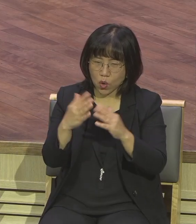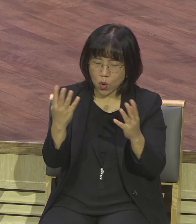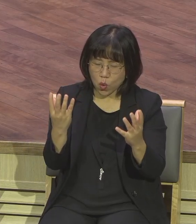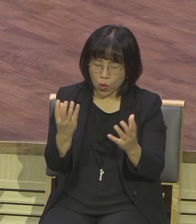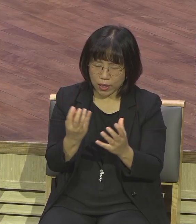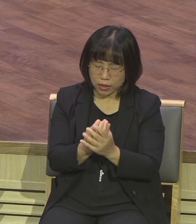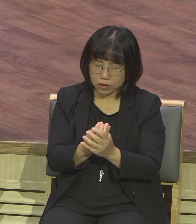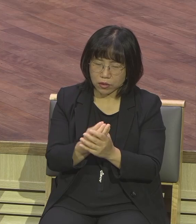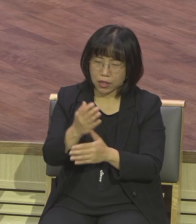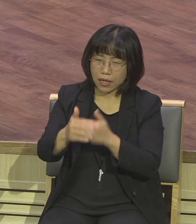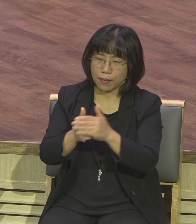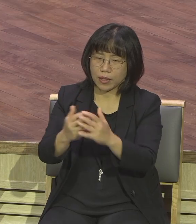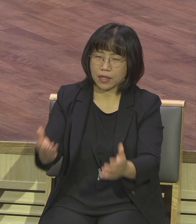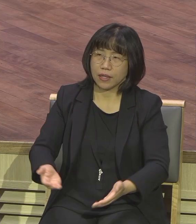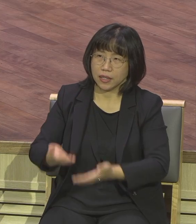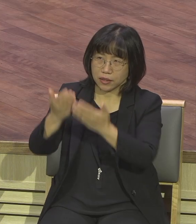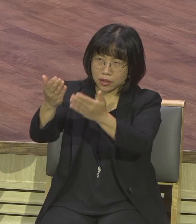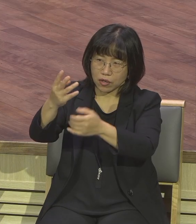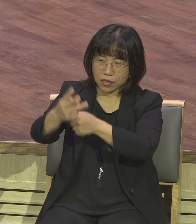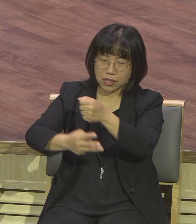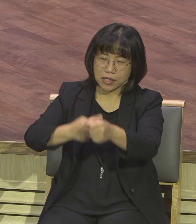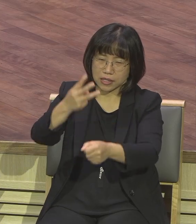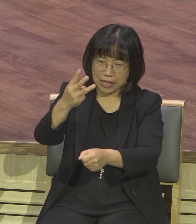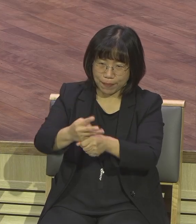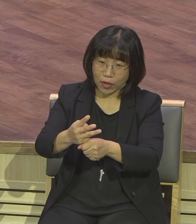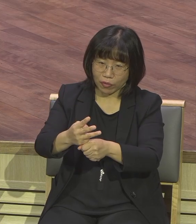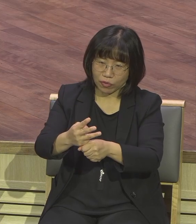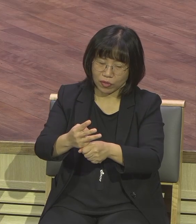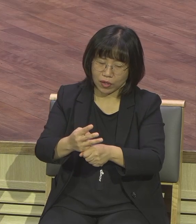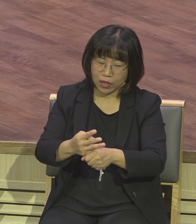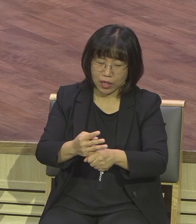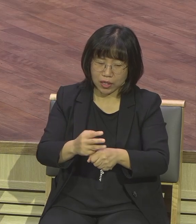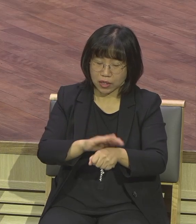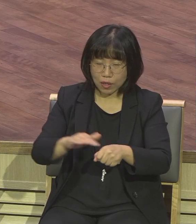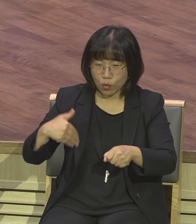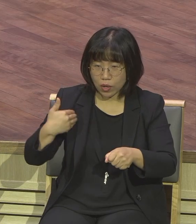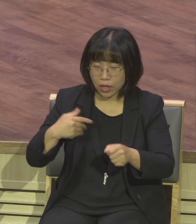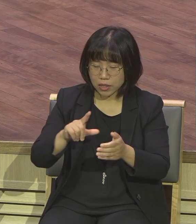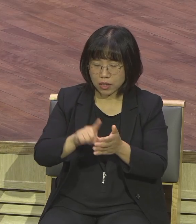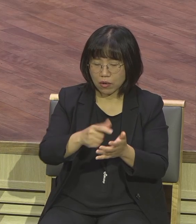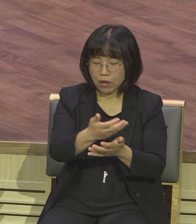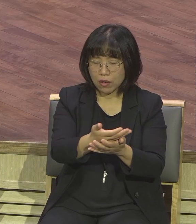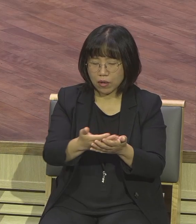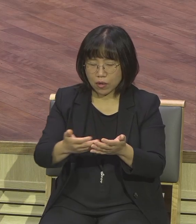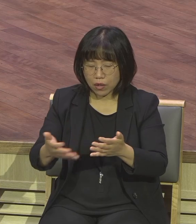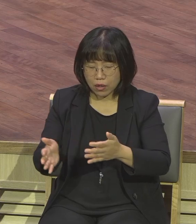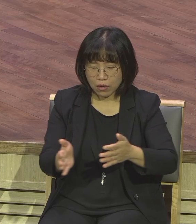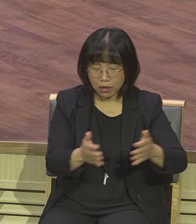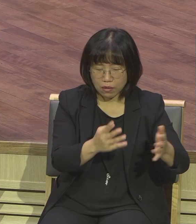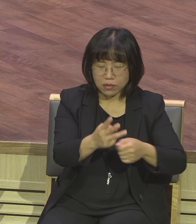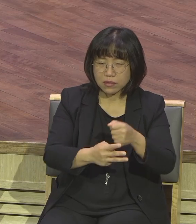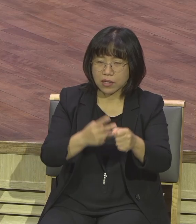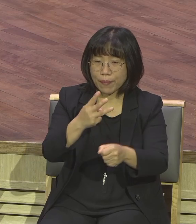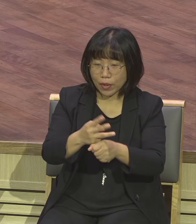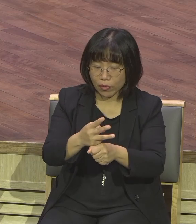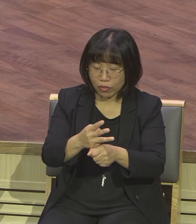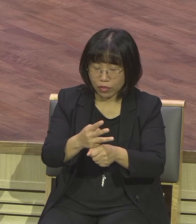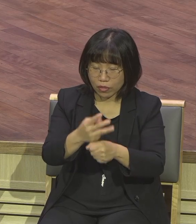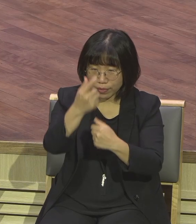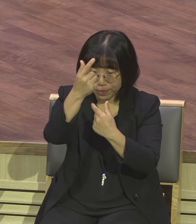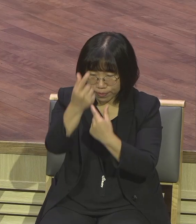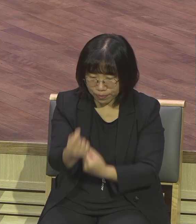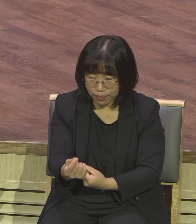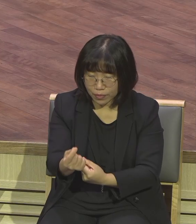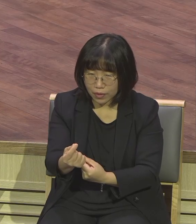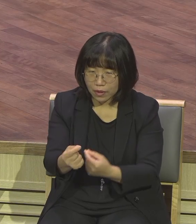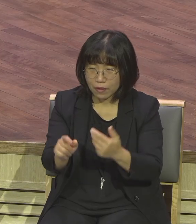대로 다 쏟아갔다는데 3년이 난 뭘 지나고 나니까 그렇더라니까. 이야 이 말이 그 말이구나. 3년 딱 지나는데